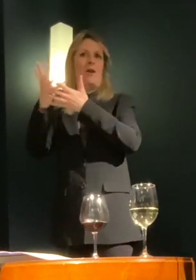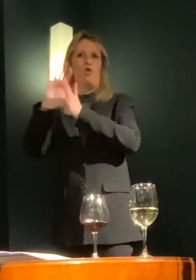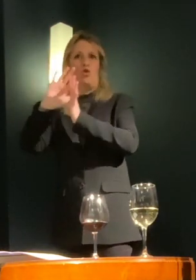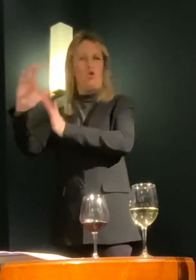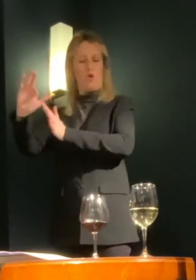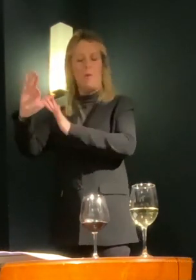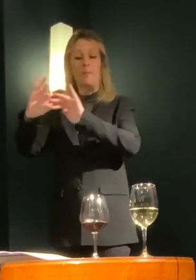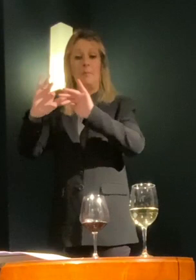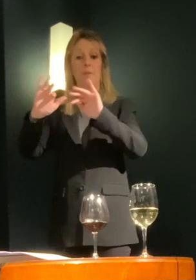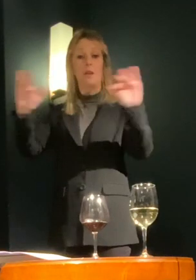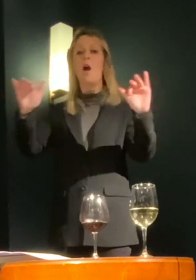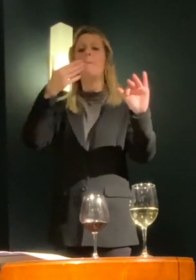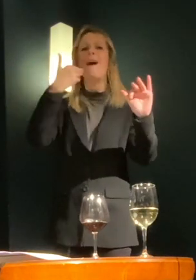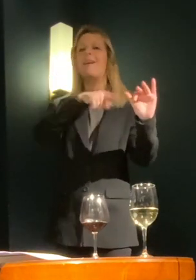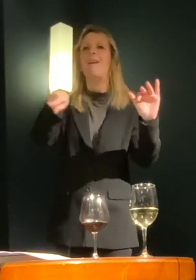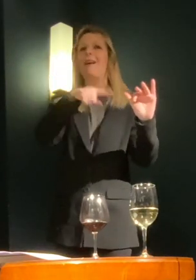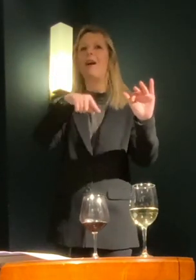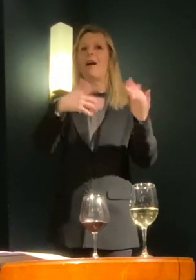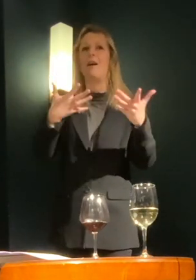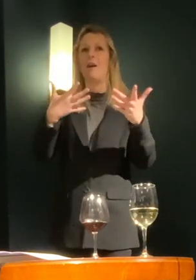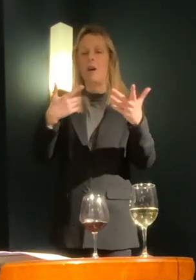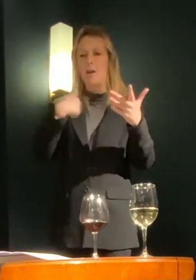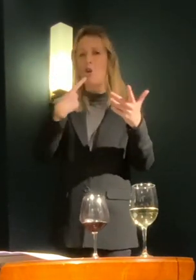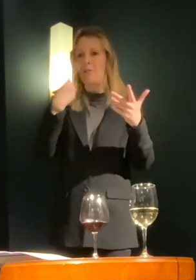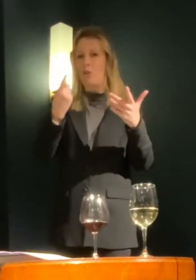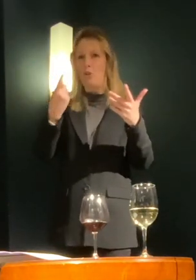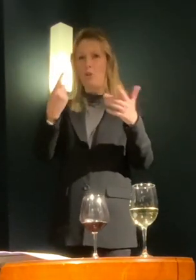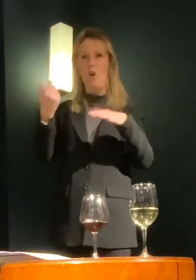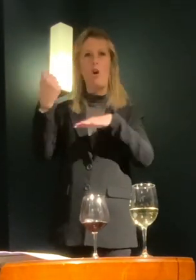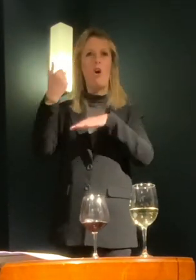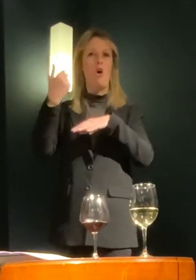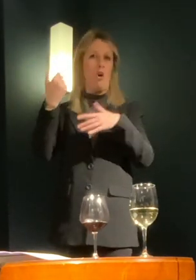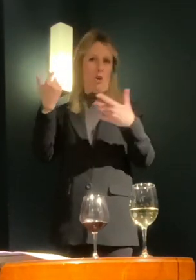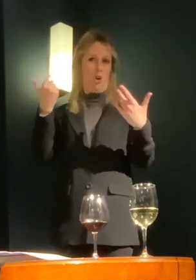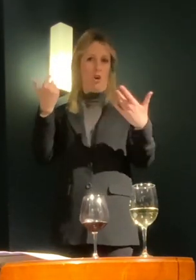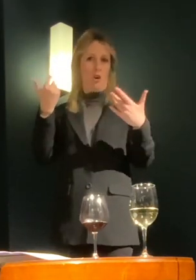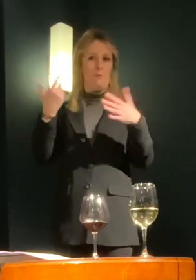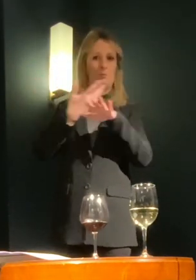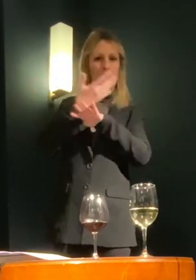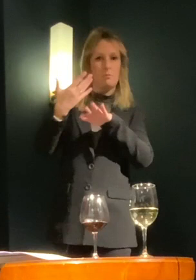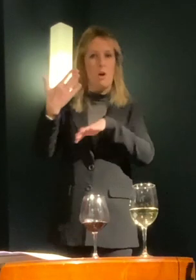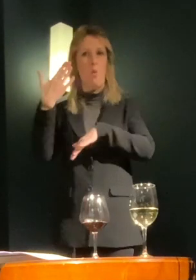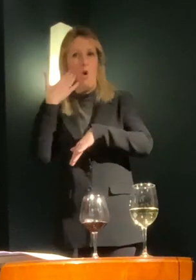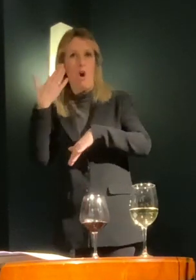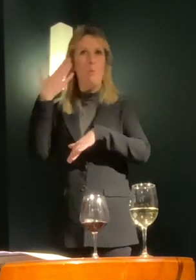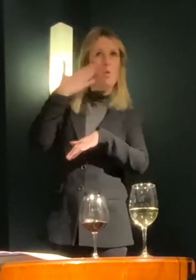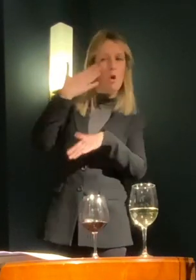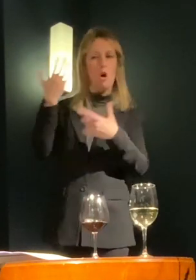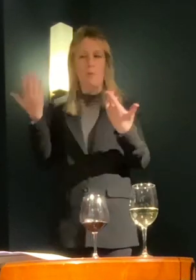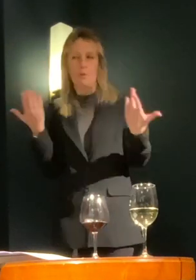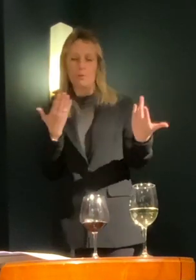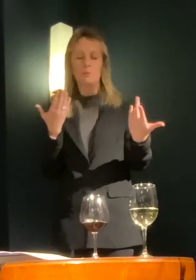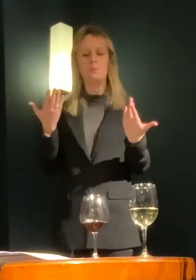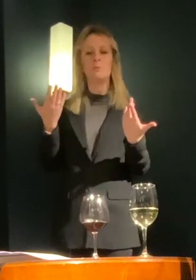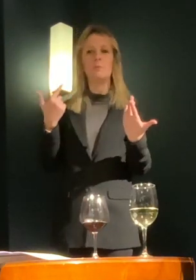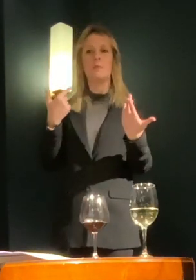però mi mancava, e quello che quando io ho fatto coming out ho sentito come uno degli eventi più, diciamo, dirimenti,